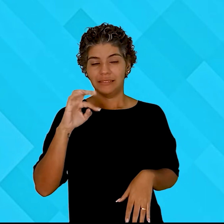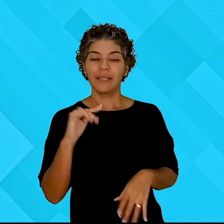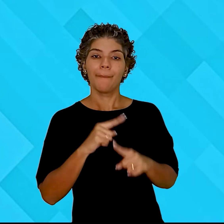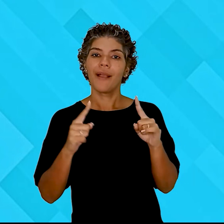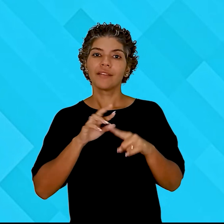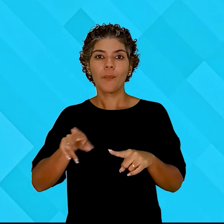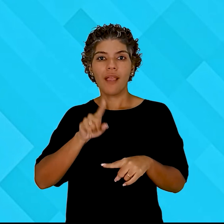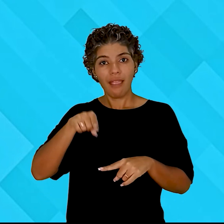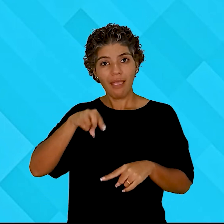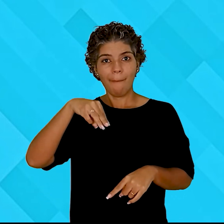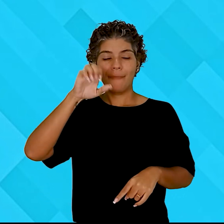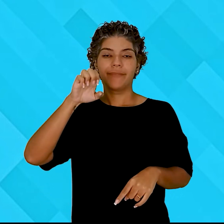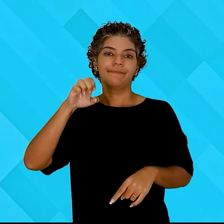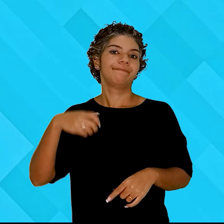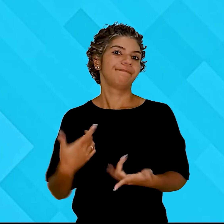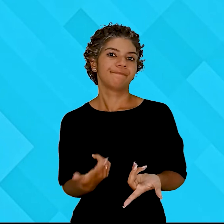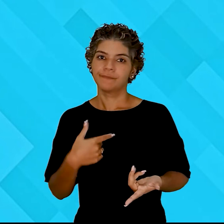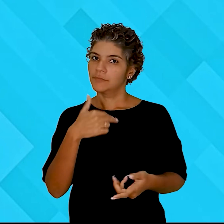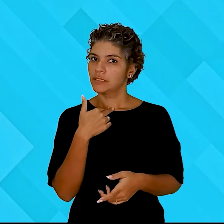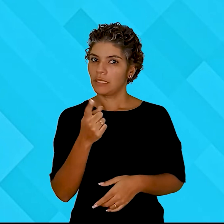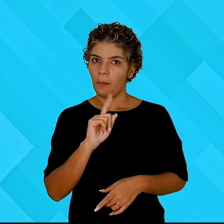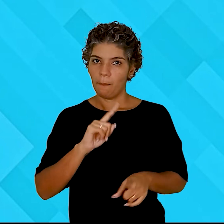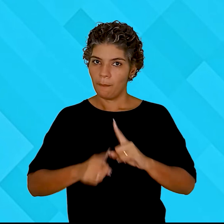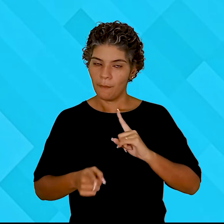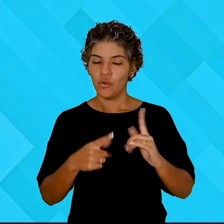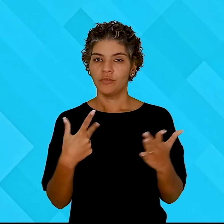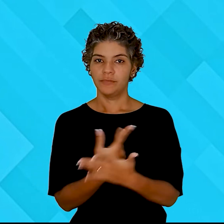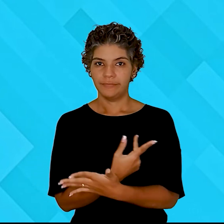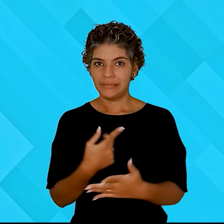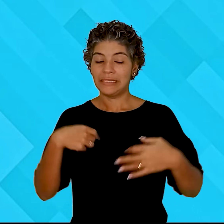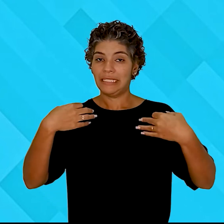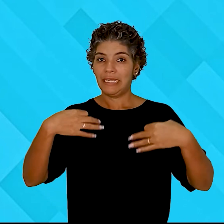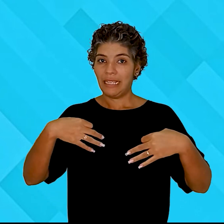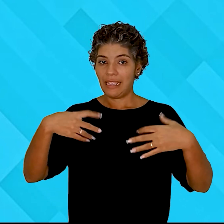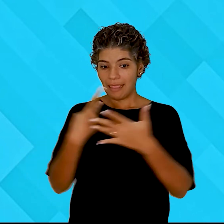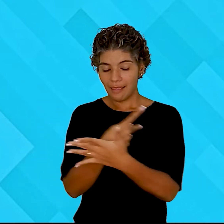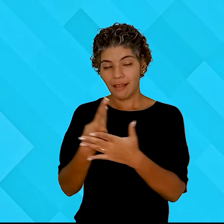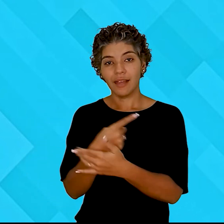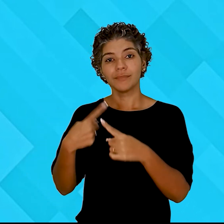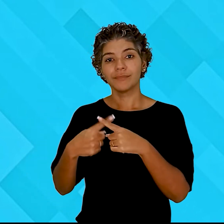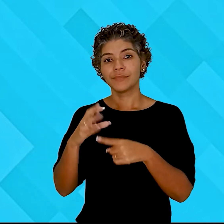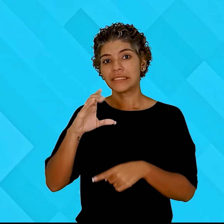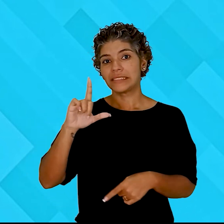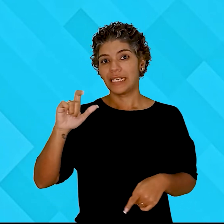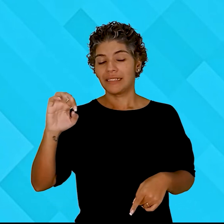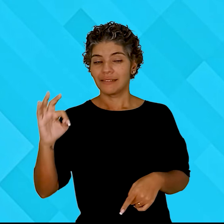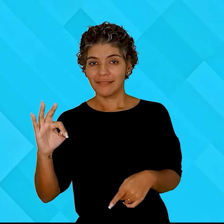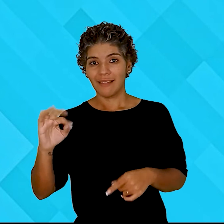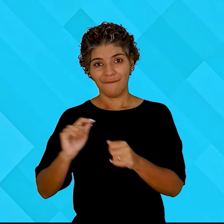deveria acontecer. O MEI não substitui a CLT e, quando a empresa faz isso, cria um vínculo empregatício. O MEI não era